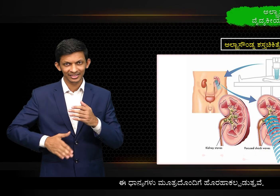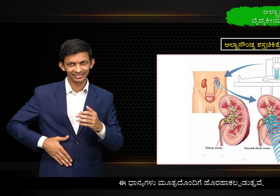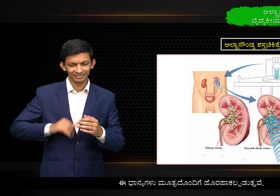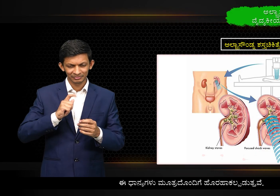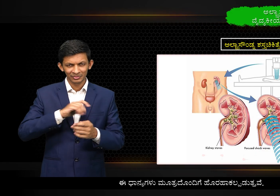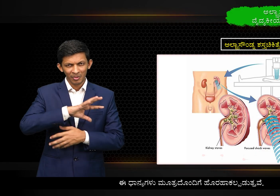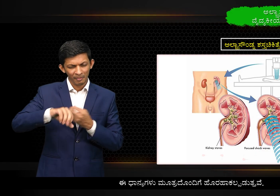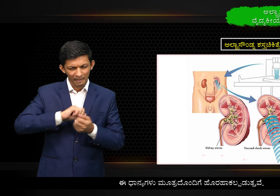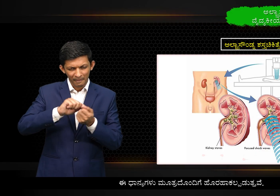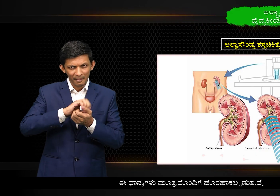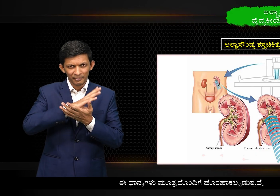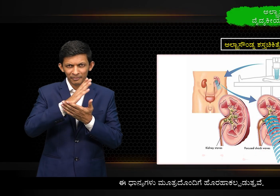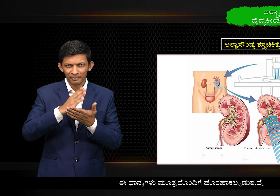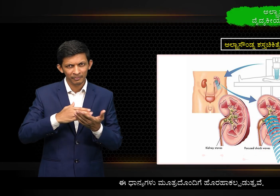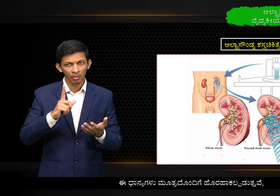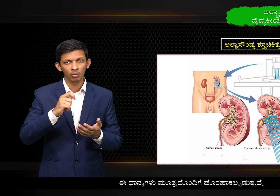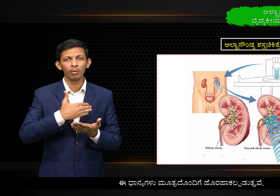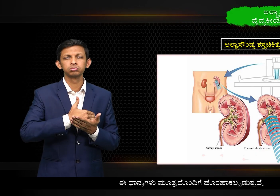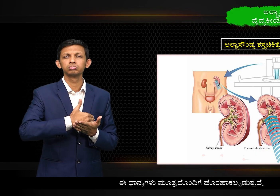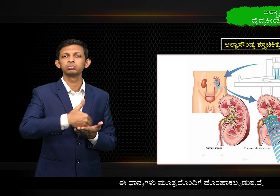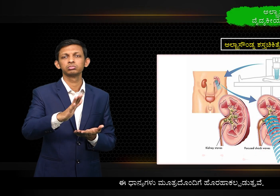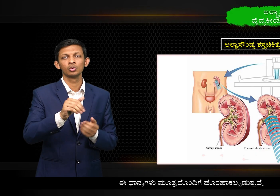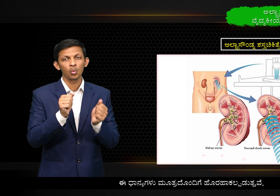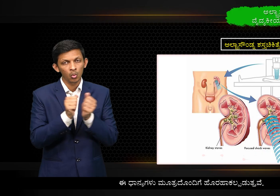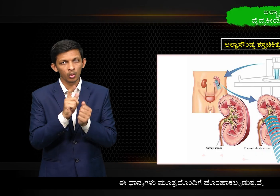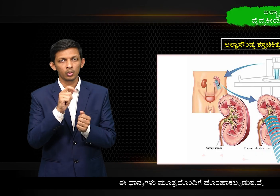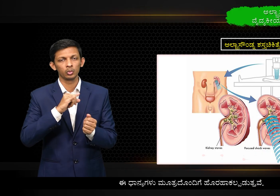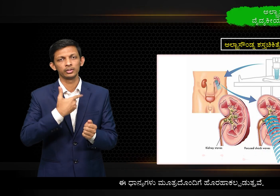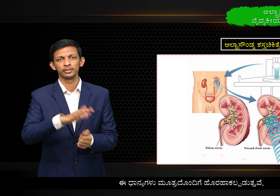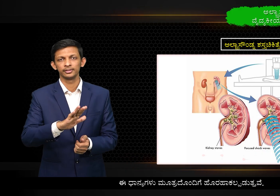ಈ ಧಾನ್ಯಗಳು ಮೂತ್ರದೊಂದಿಗೆ ಹೊರಹಾಕಲ್ಪಡುತ್ತವೆ.